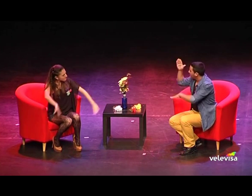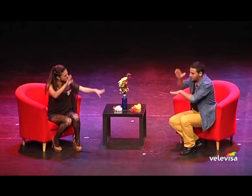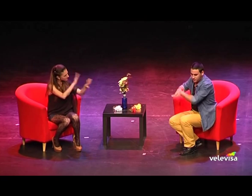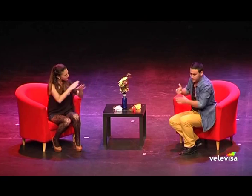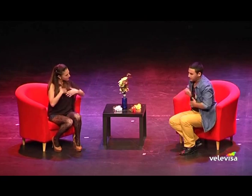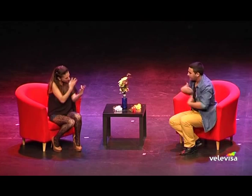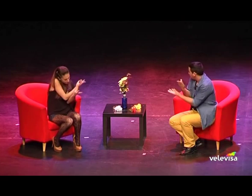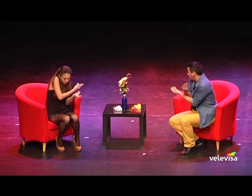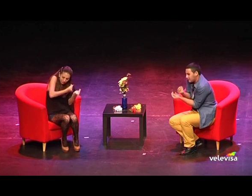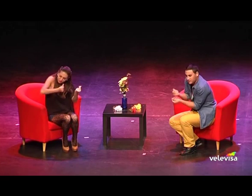Recuérdame